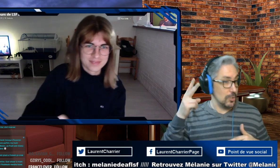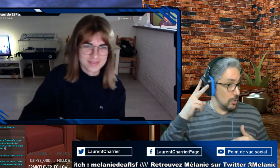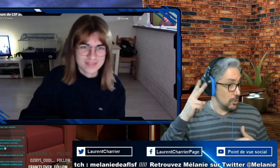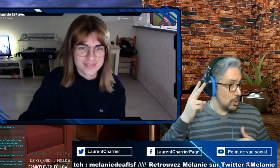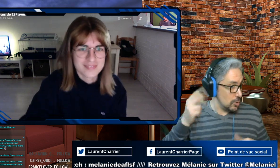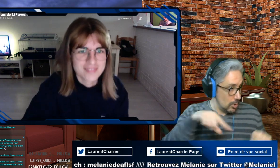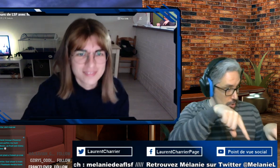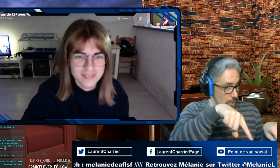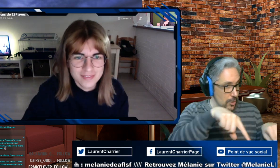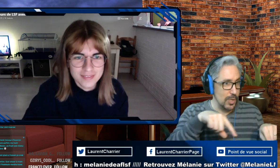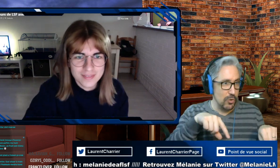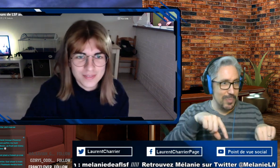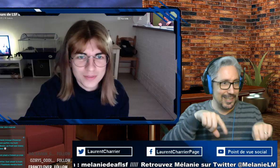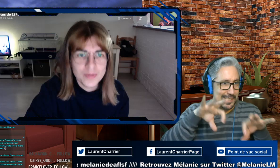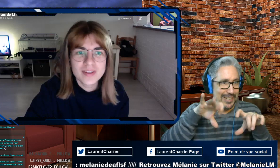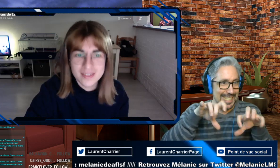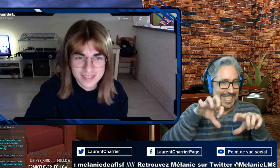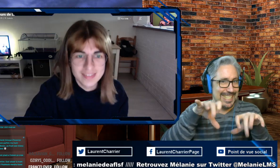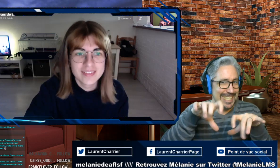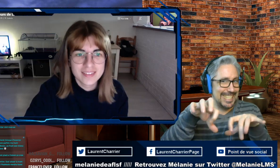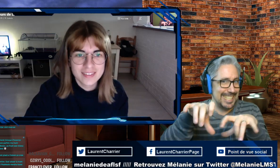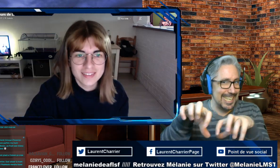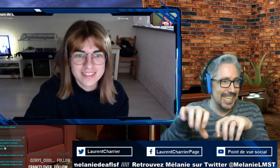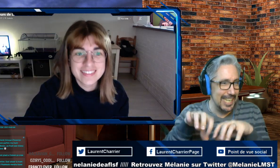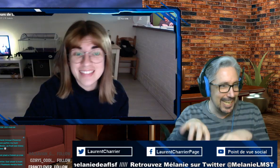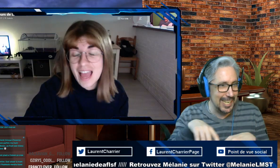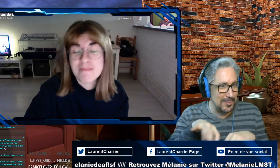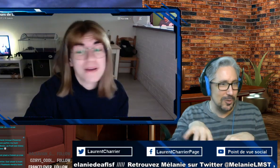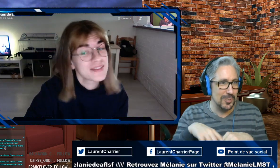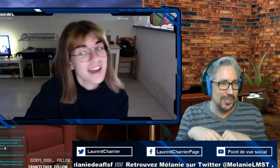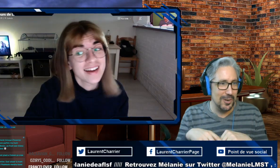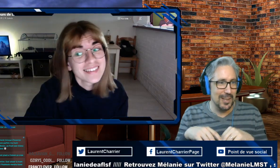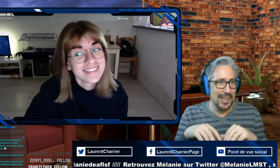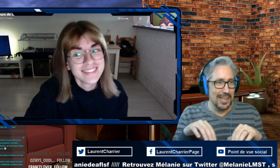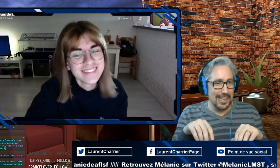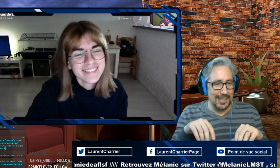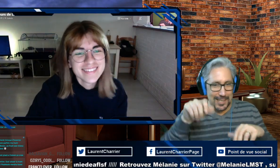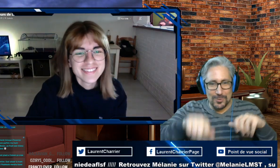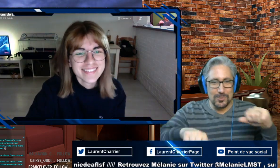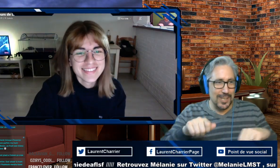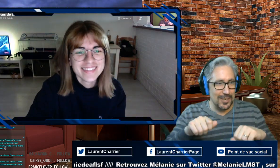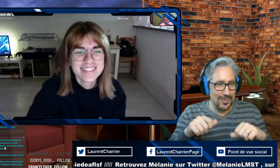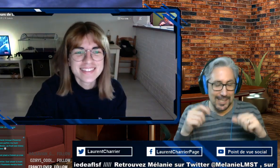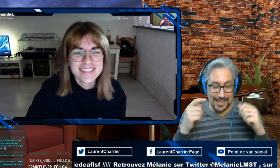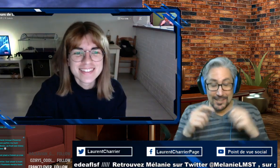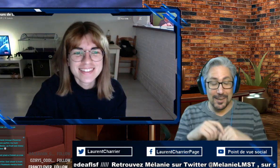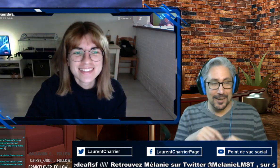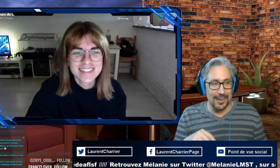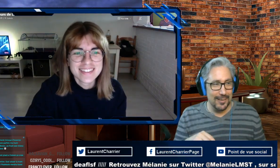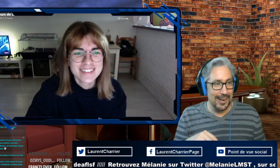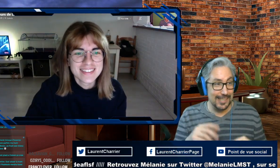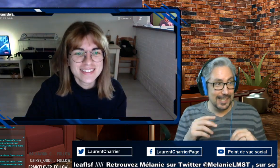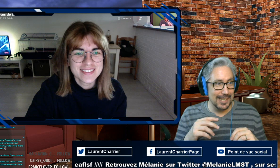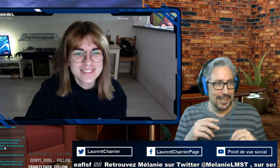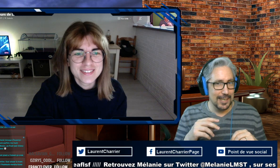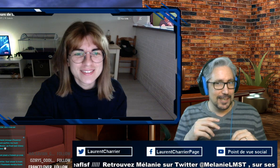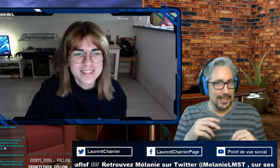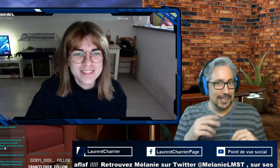quand il marche, j'entends les bruits par terre. Les griffes sur le sol. Dès que tu touches quelque chose,